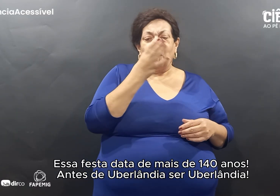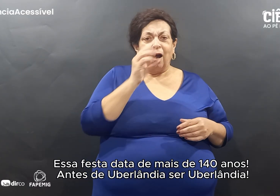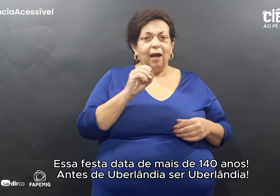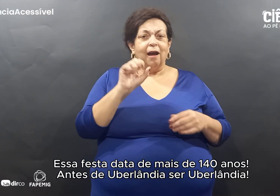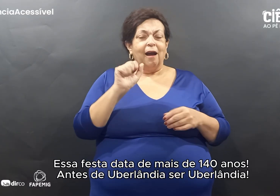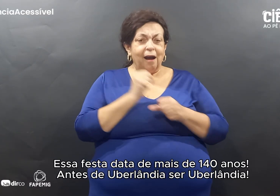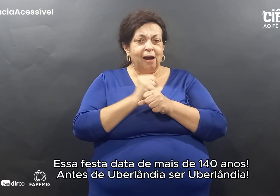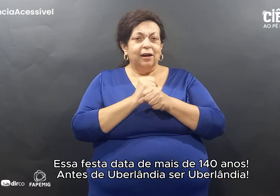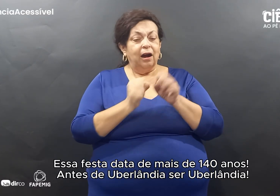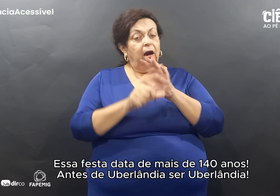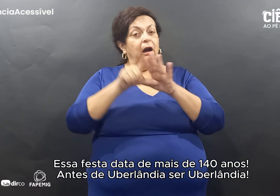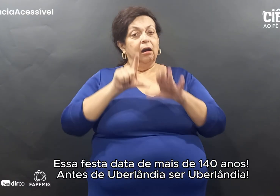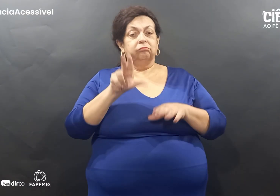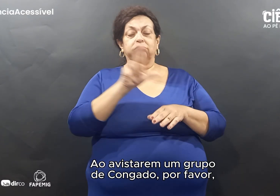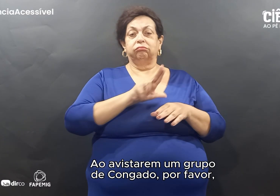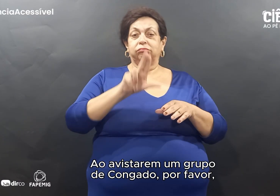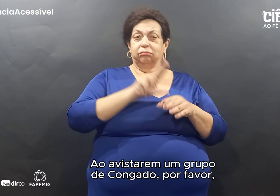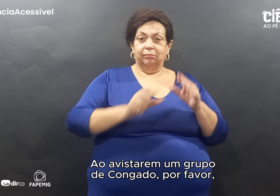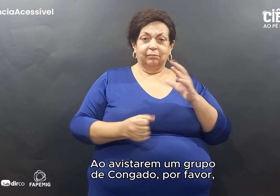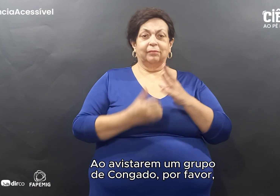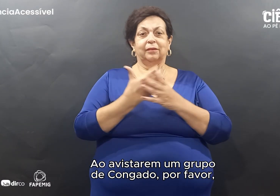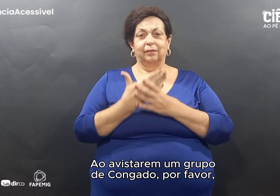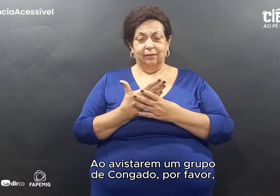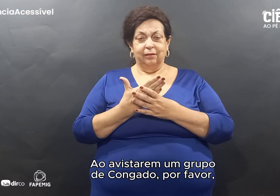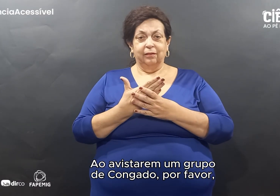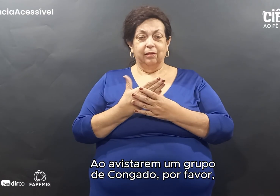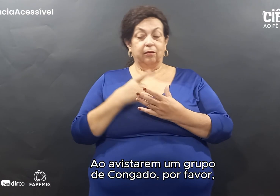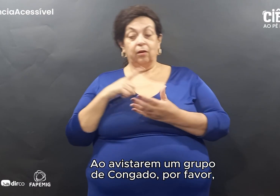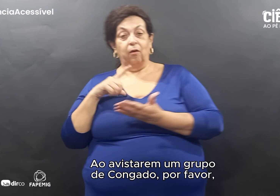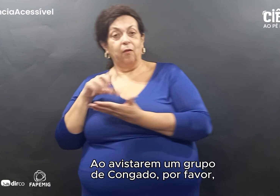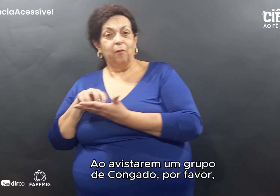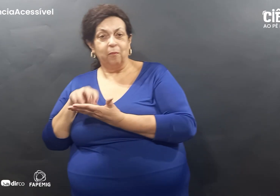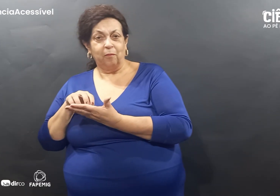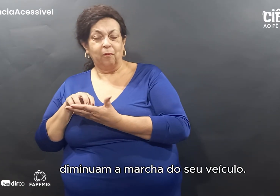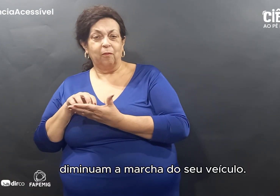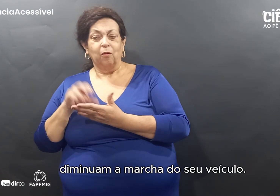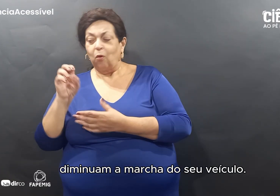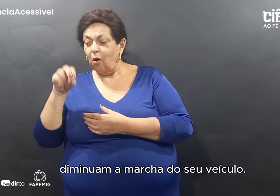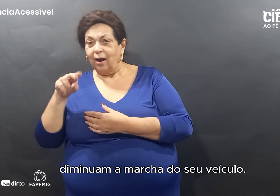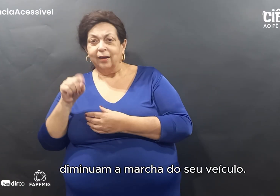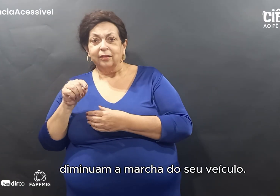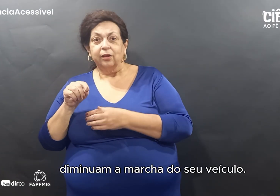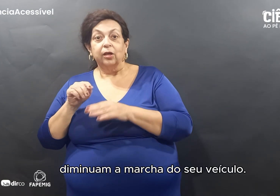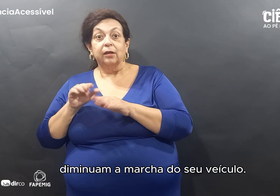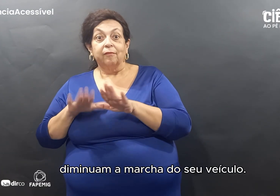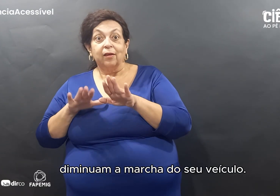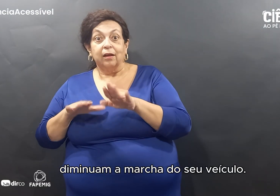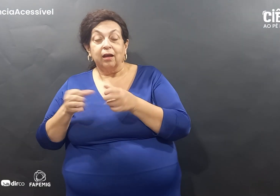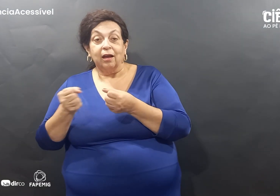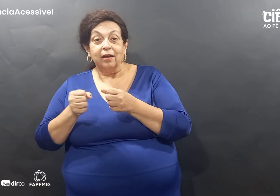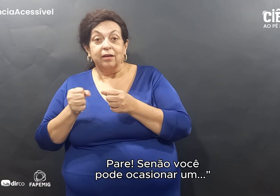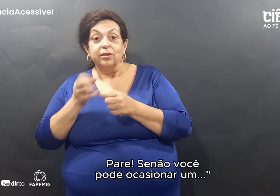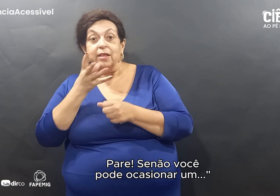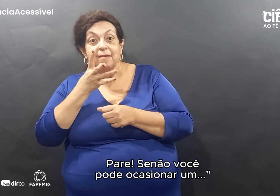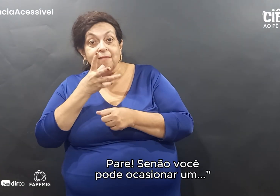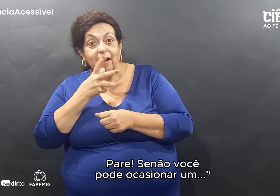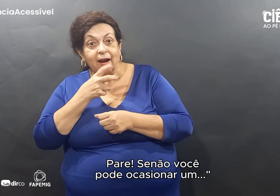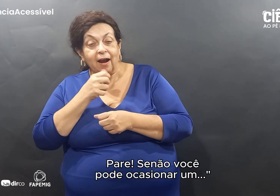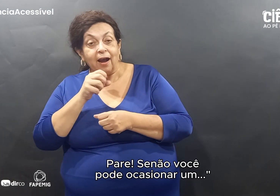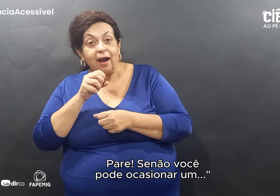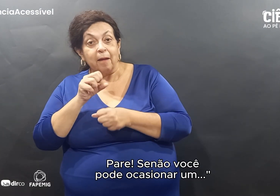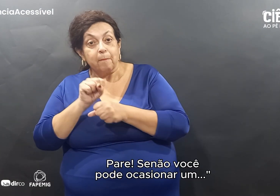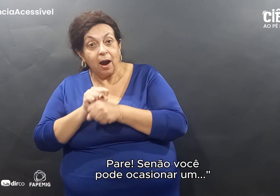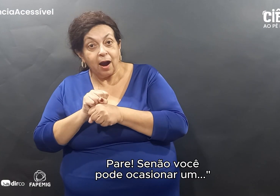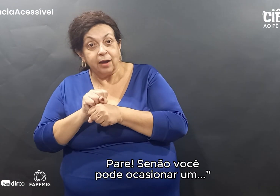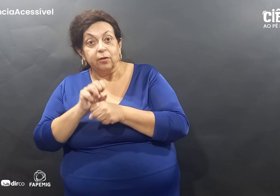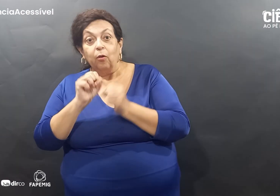anos, antes de Uberlândia ser Uberlândia. Ao avistar um grupo de congado, por favor, diminuam a marcha do seu veículo, pare, senão